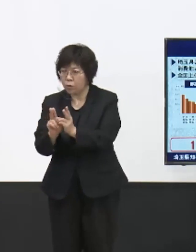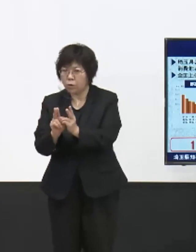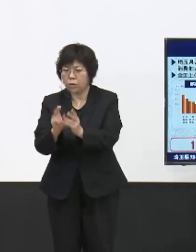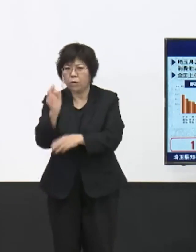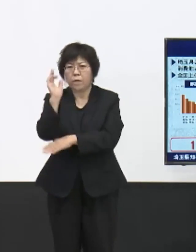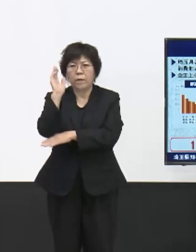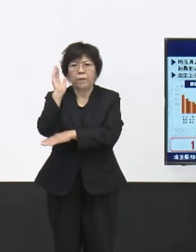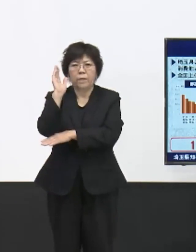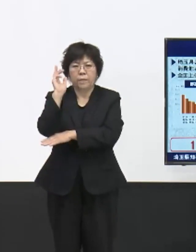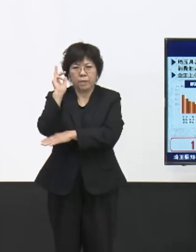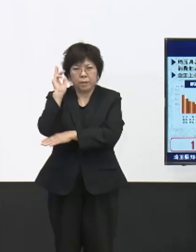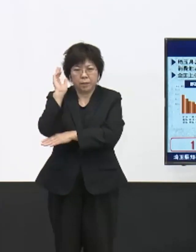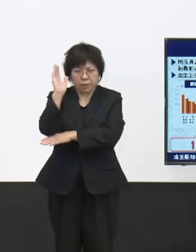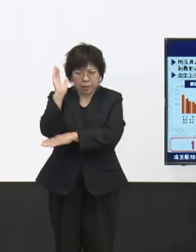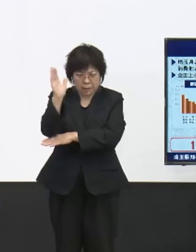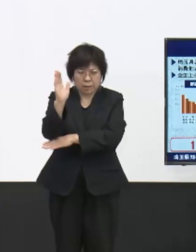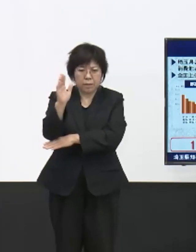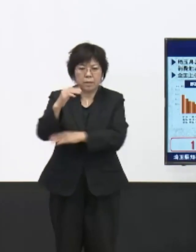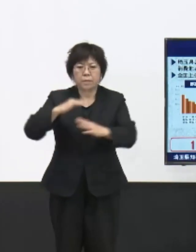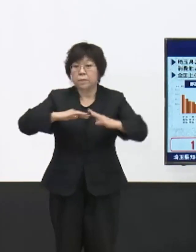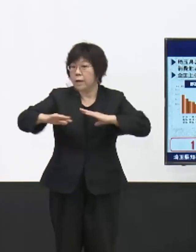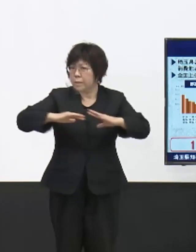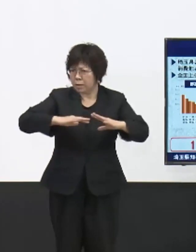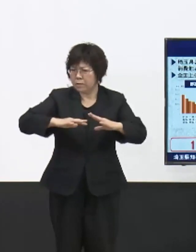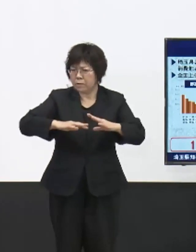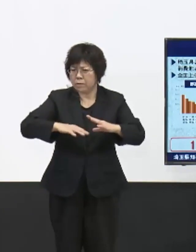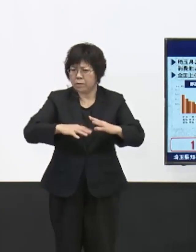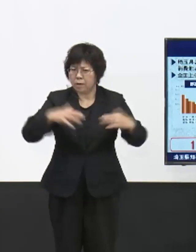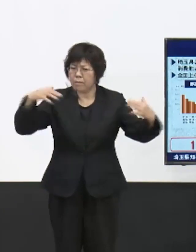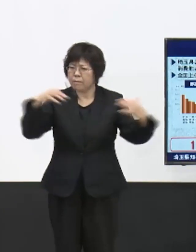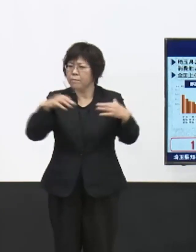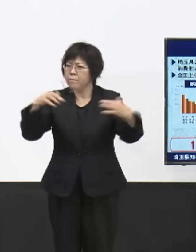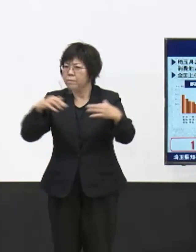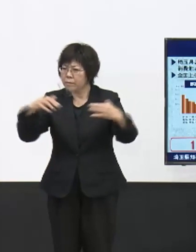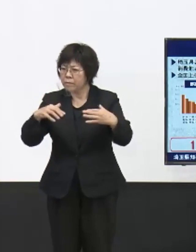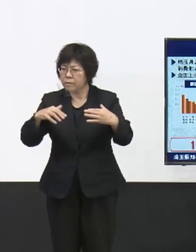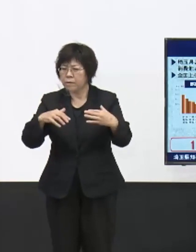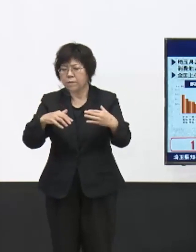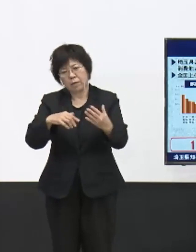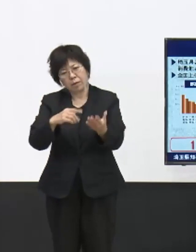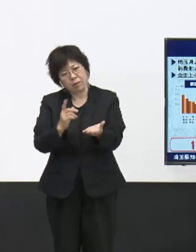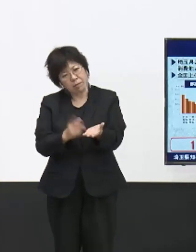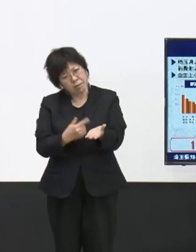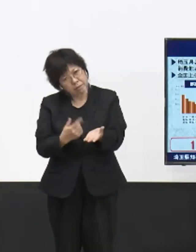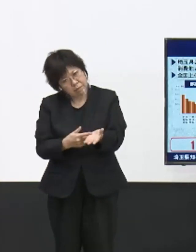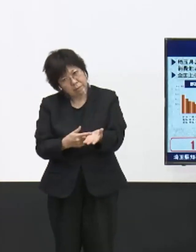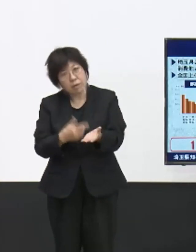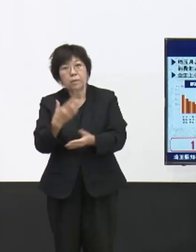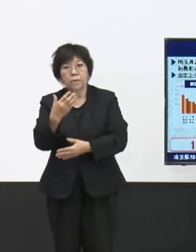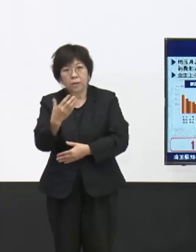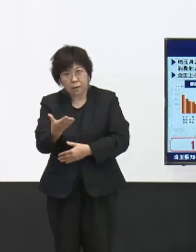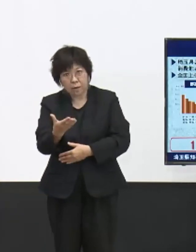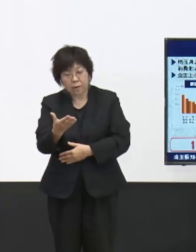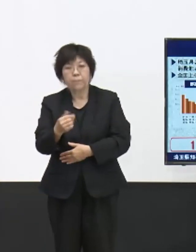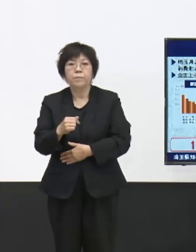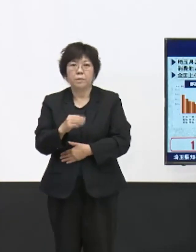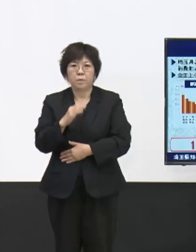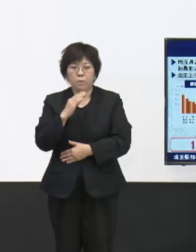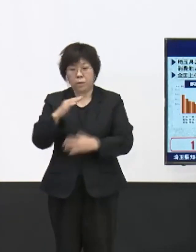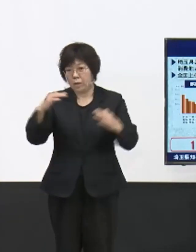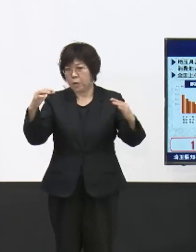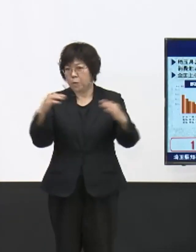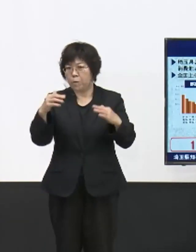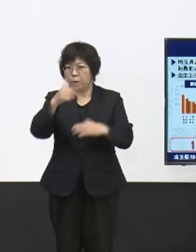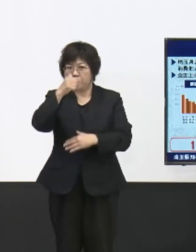論争というのが十分に行われたのかというところもポイントだと思うんですが、その点について議論が行われたというふう